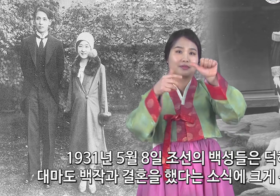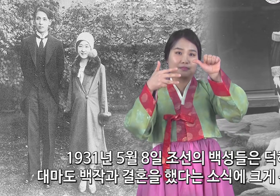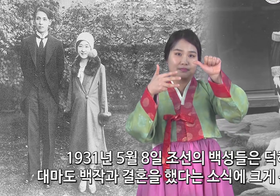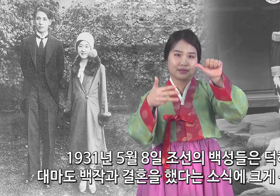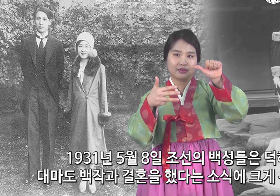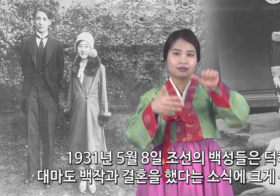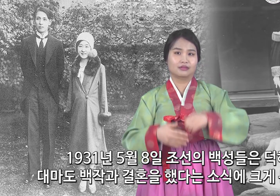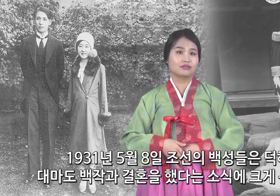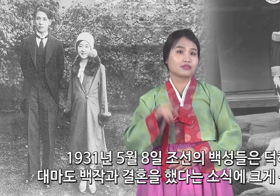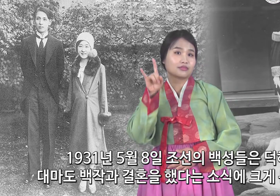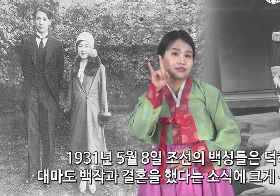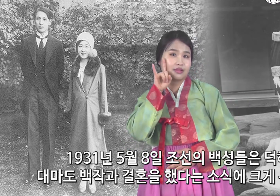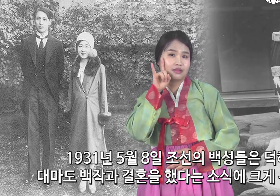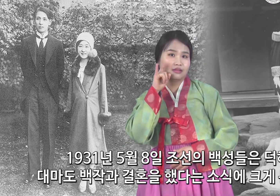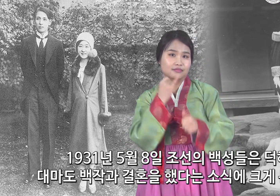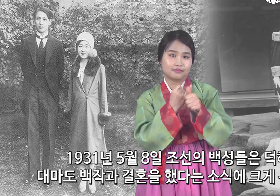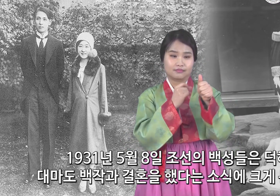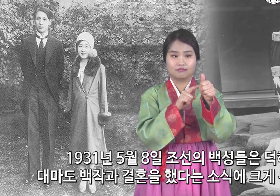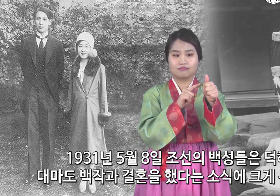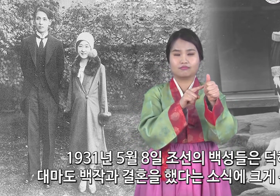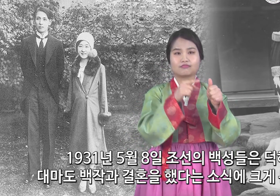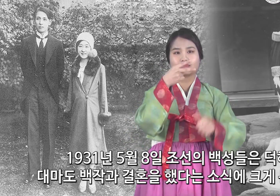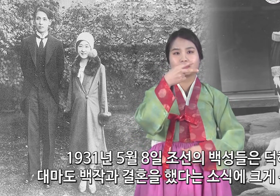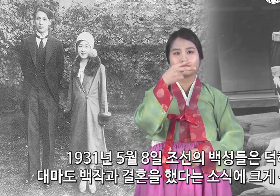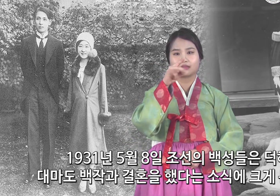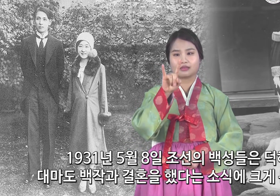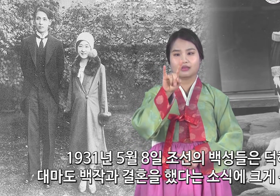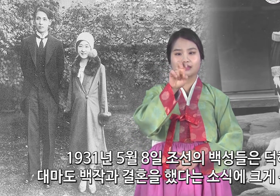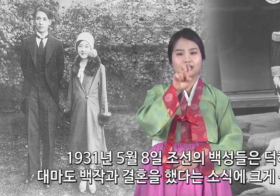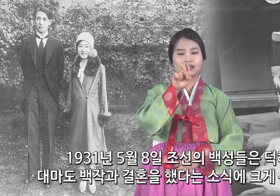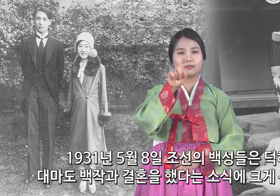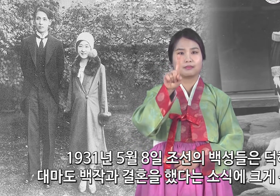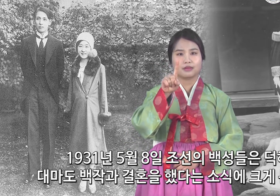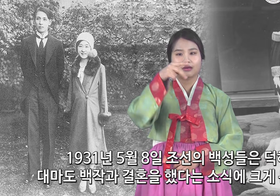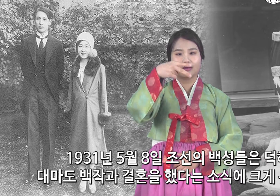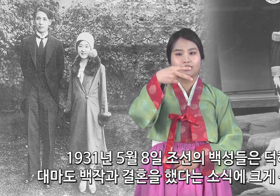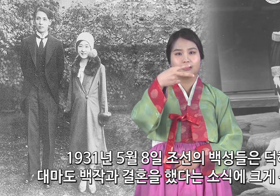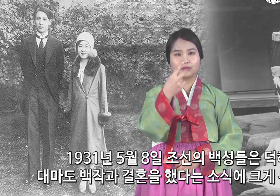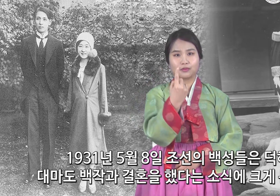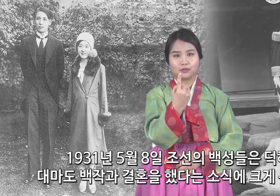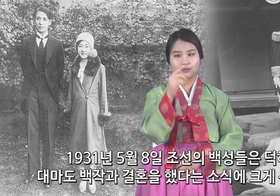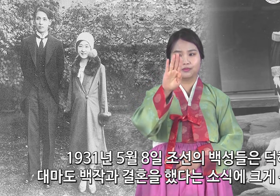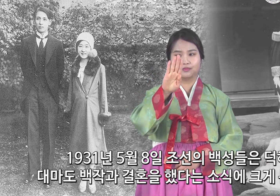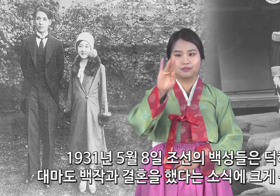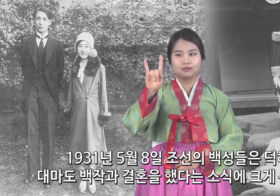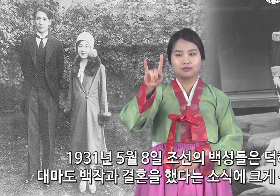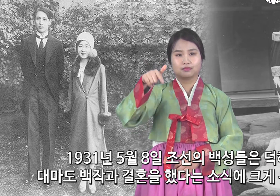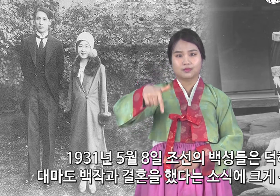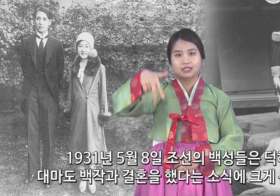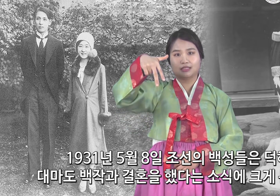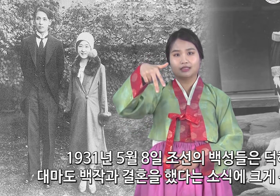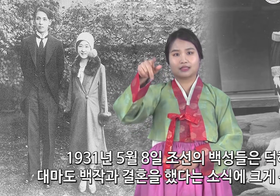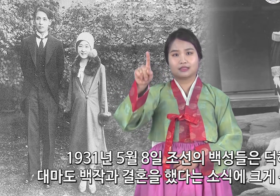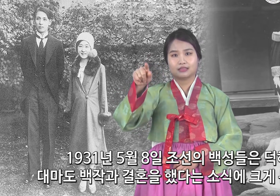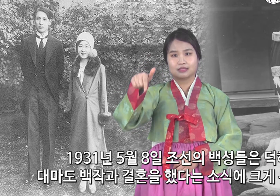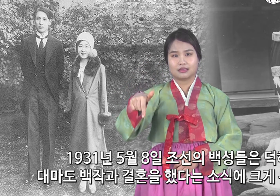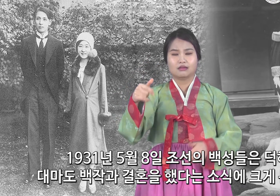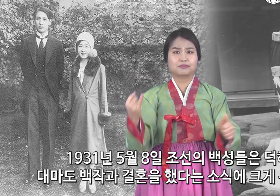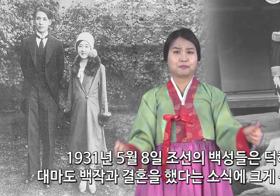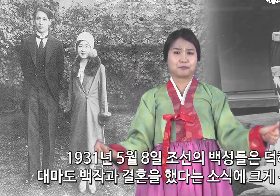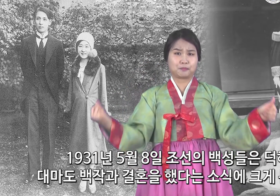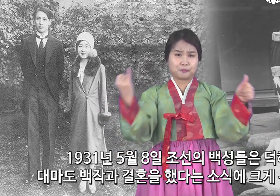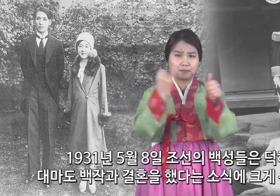1931년 5월 8일 조선의 백성들은 덕혜가 대마도 백작과 결혼을 했다는 소식에